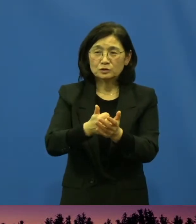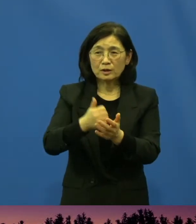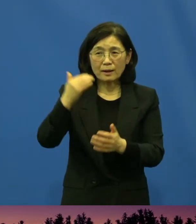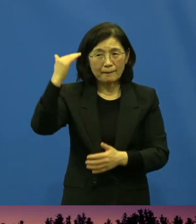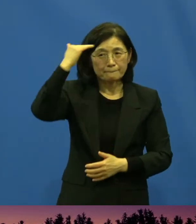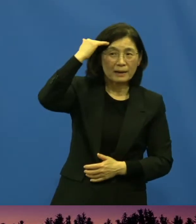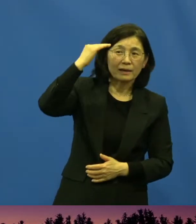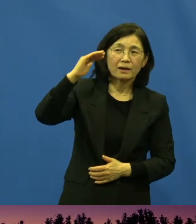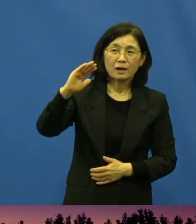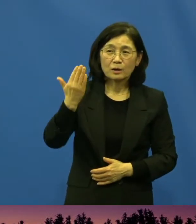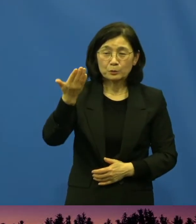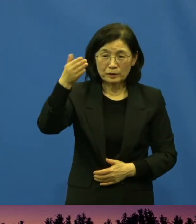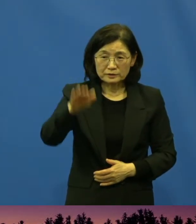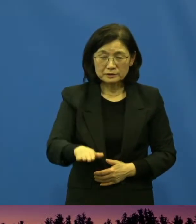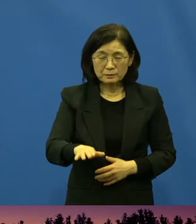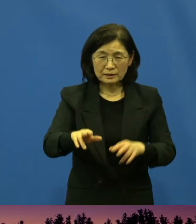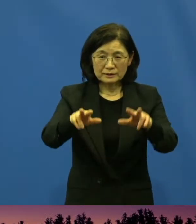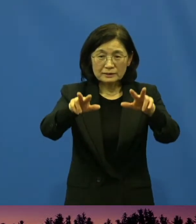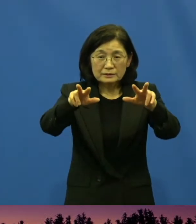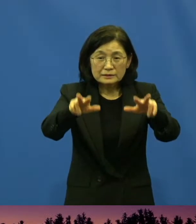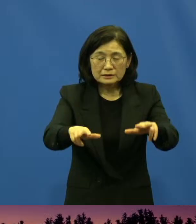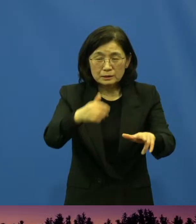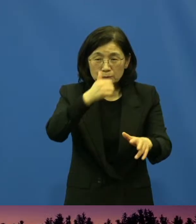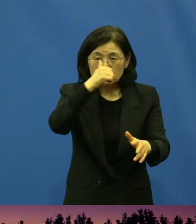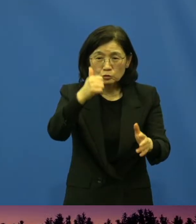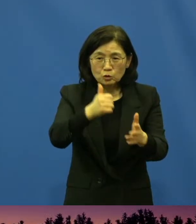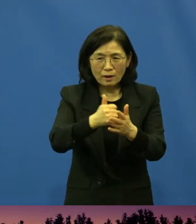내가 성장하지 않고 있다는 얘기예요.